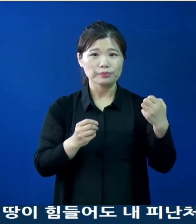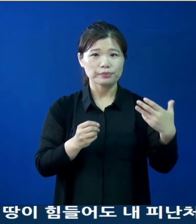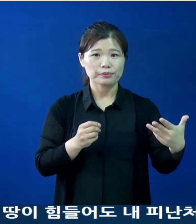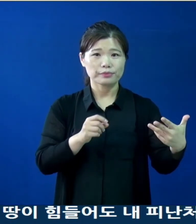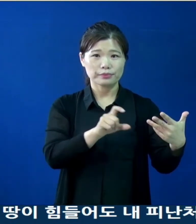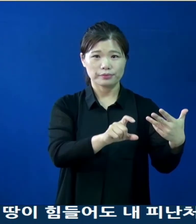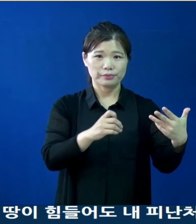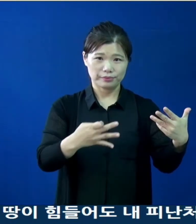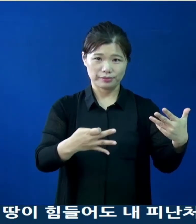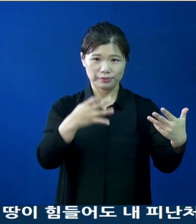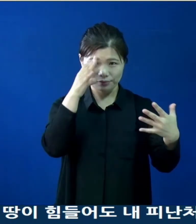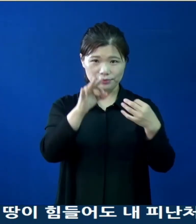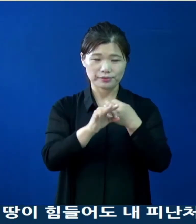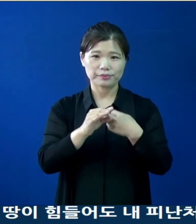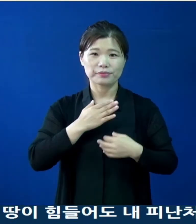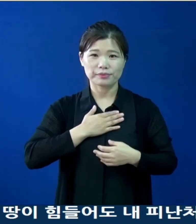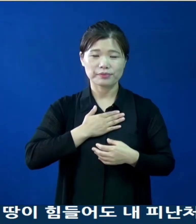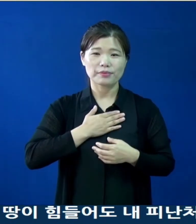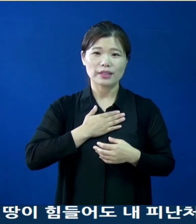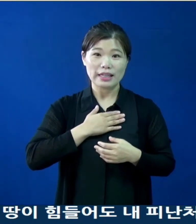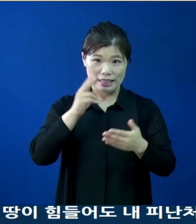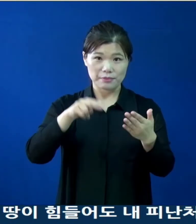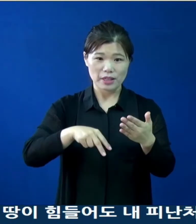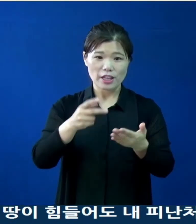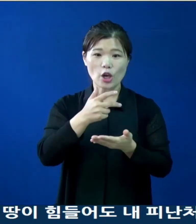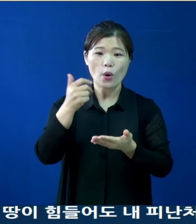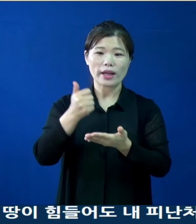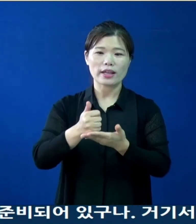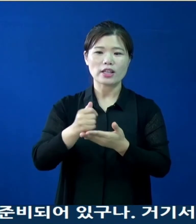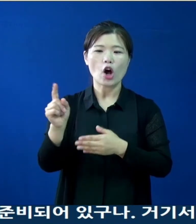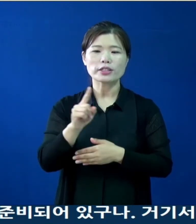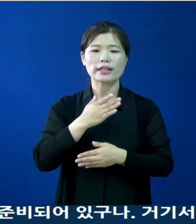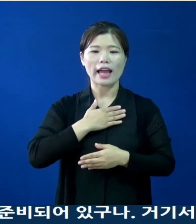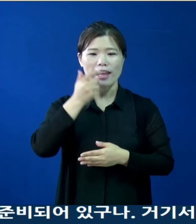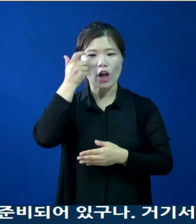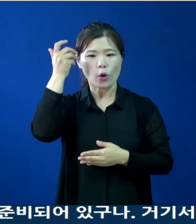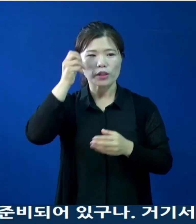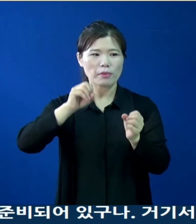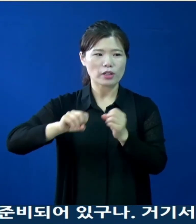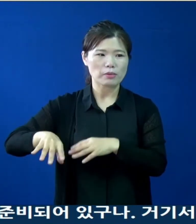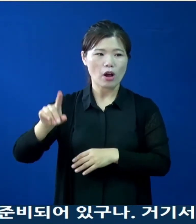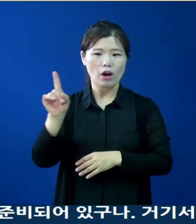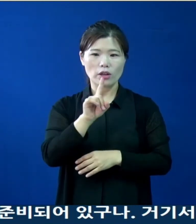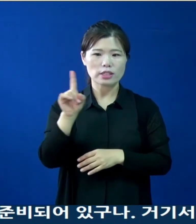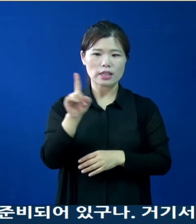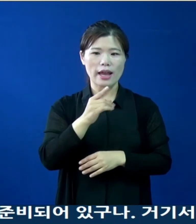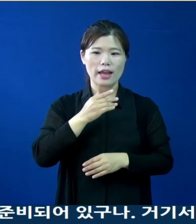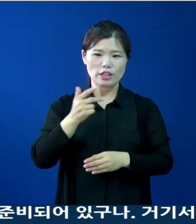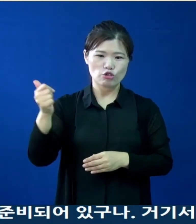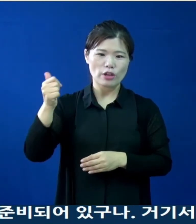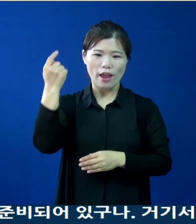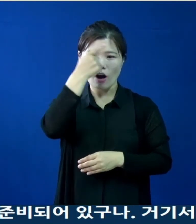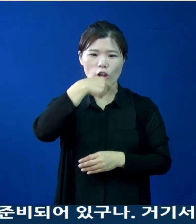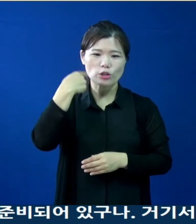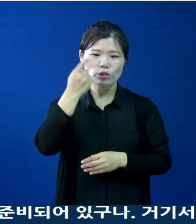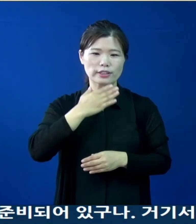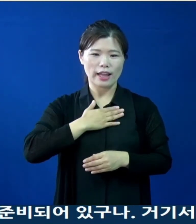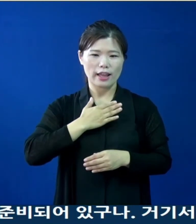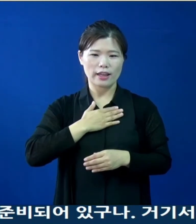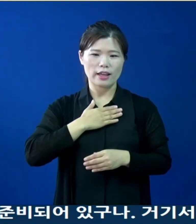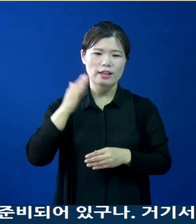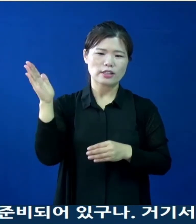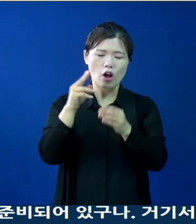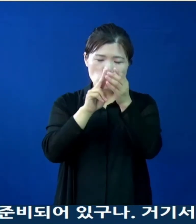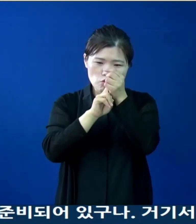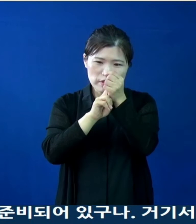제가 읽어드립니다. 여호와께서 어찌하여 나의 영혼을 버리시며 어찌하여 주의 얼굴을 내게서 숨기시니까.